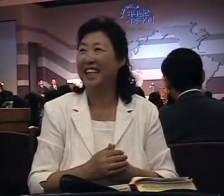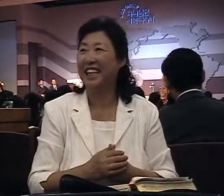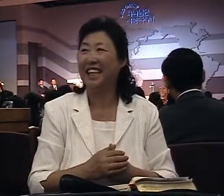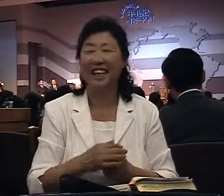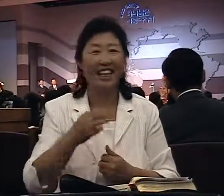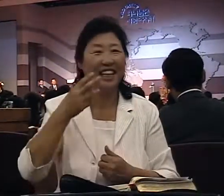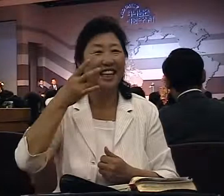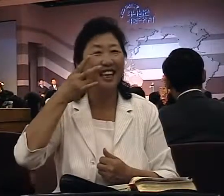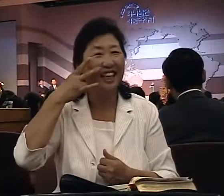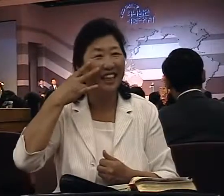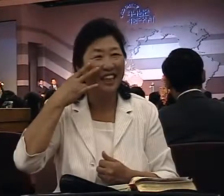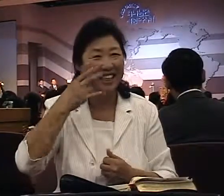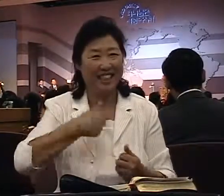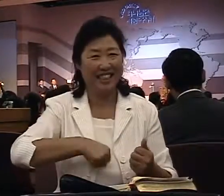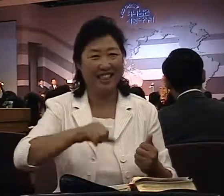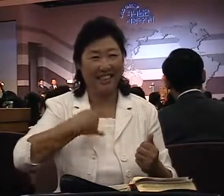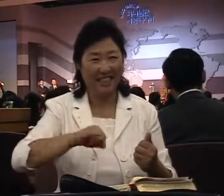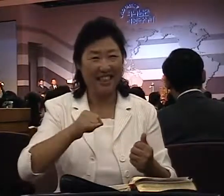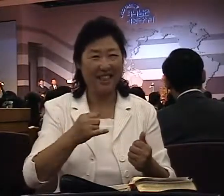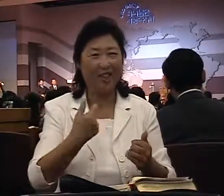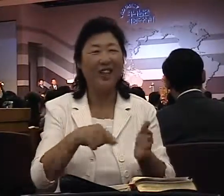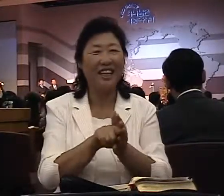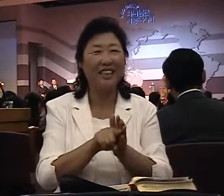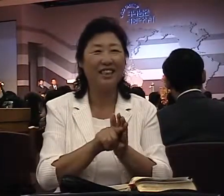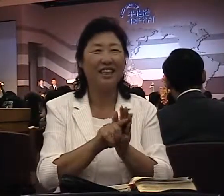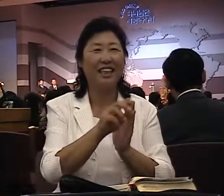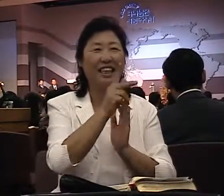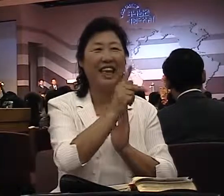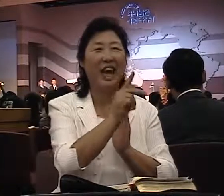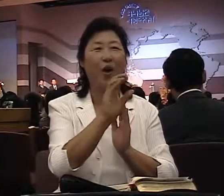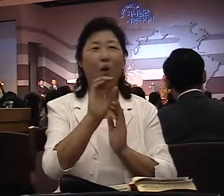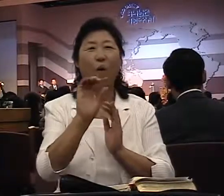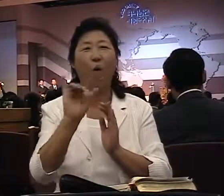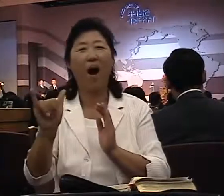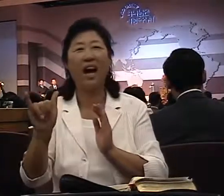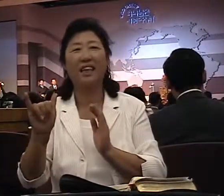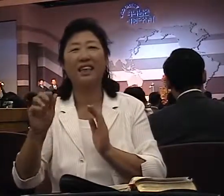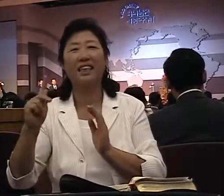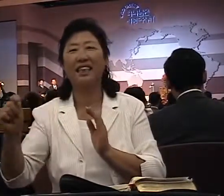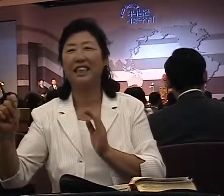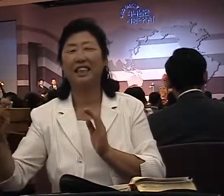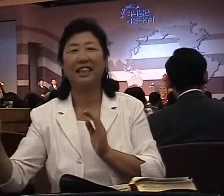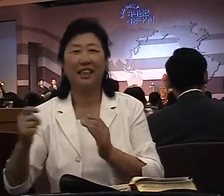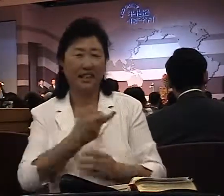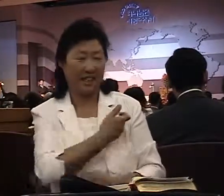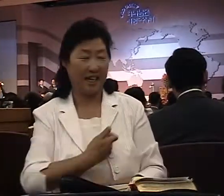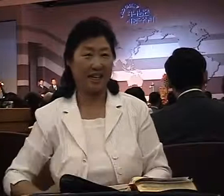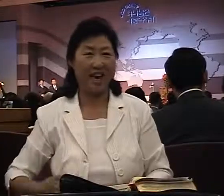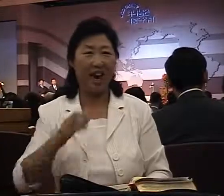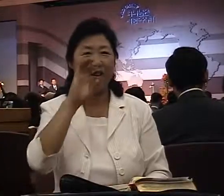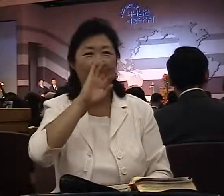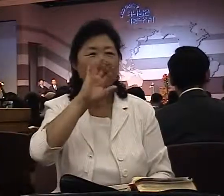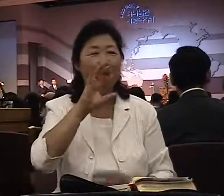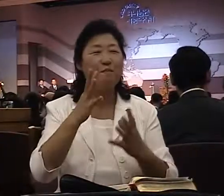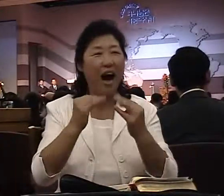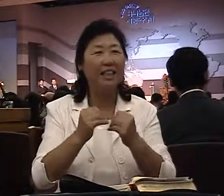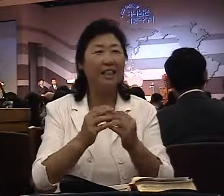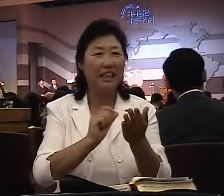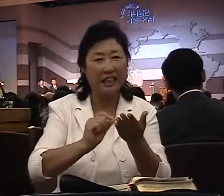특히 우리 자녀들 위해서 KYDT 제자훈련 이번에 많이 신청해 주시기를 바랍니다. 오늘 사부 예배 후